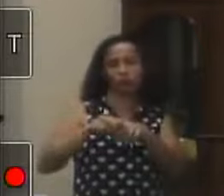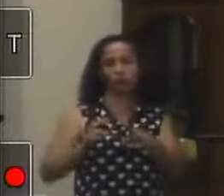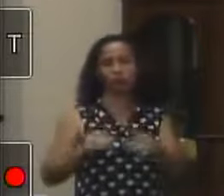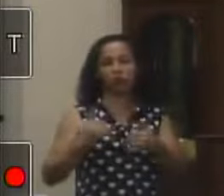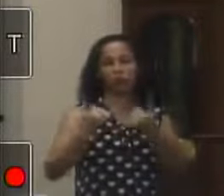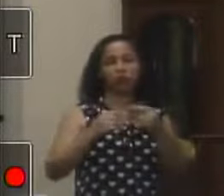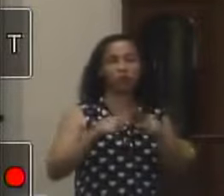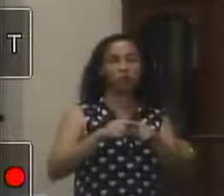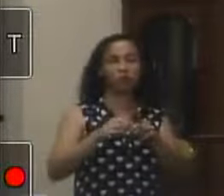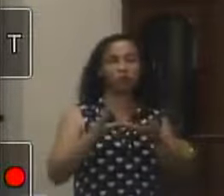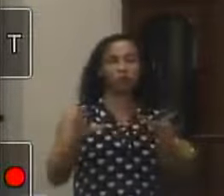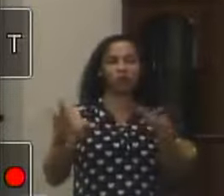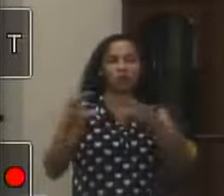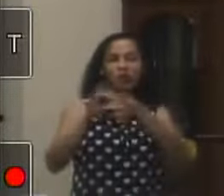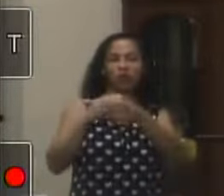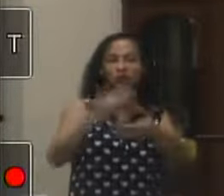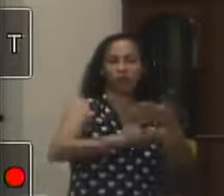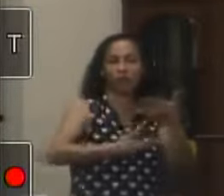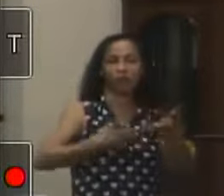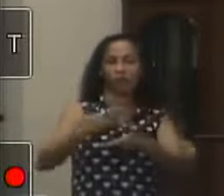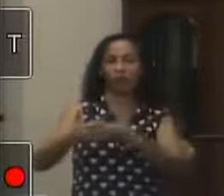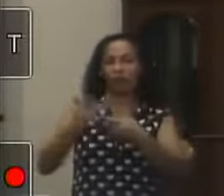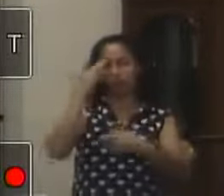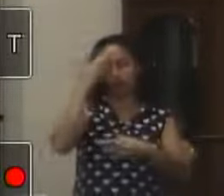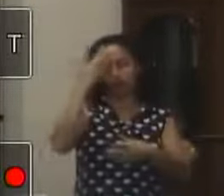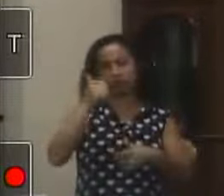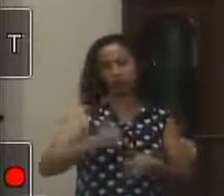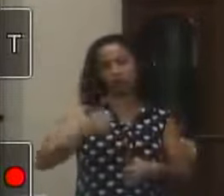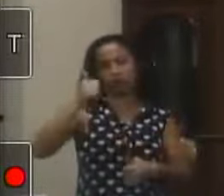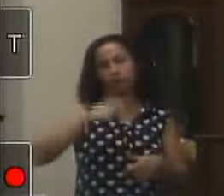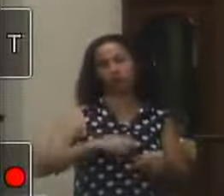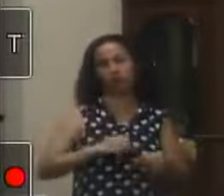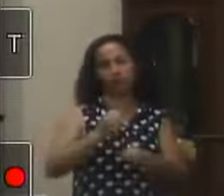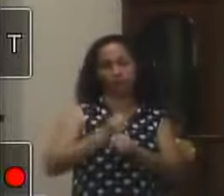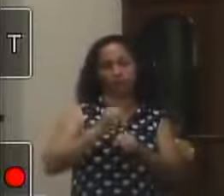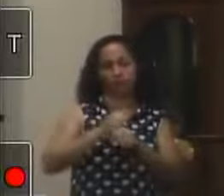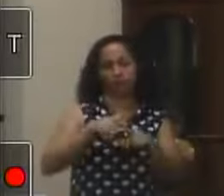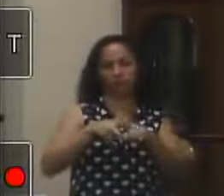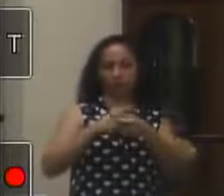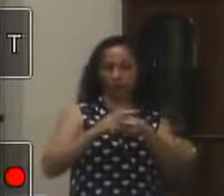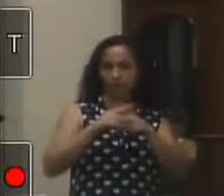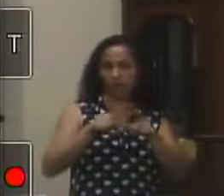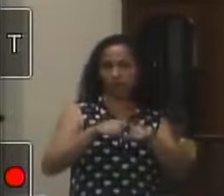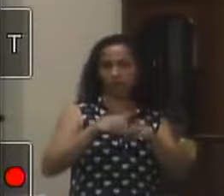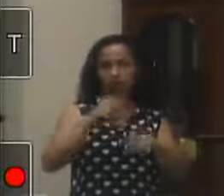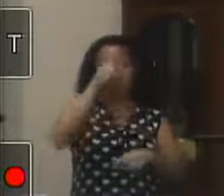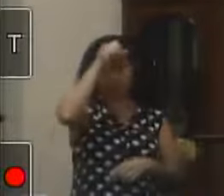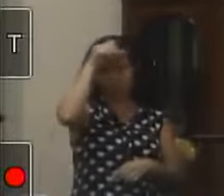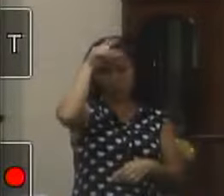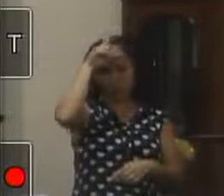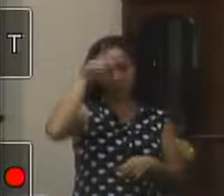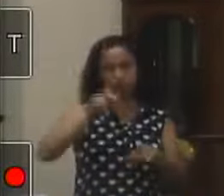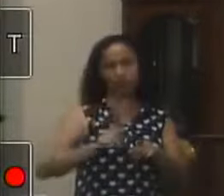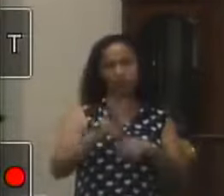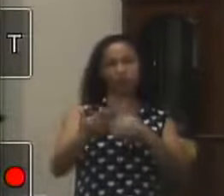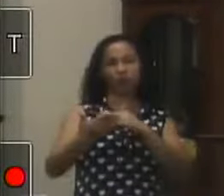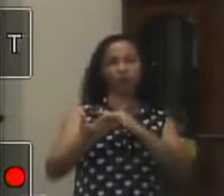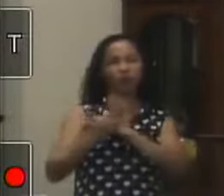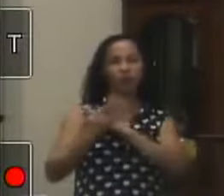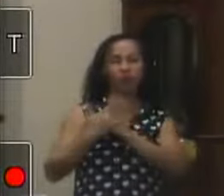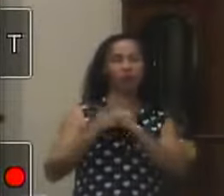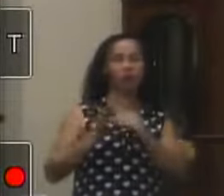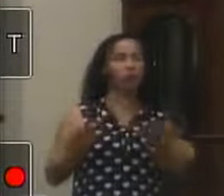possa facilitar o trabalho, e o prefeito tem me atendido nesse sentido. Hoje a gente já